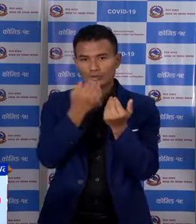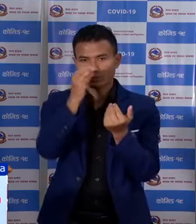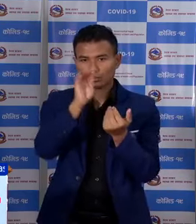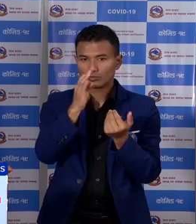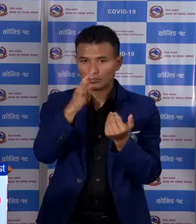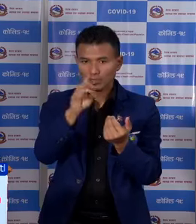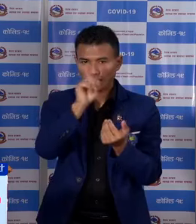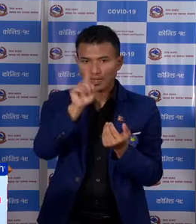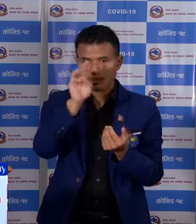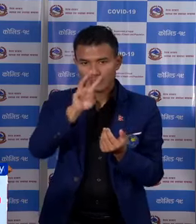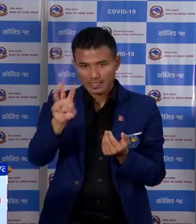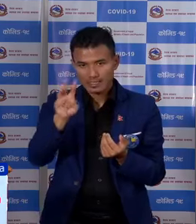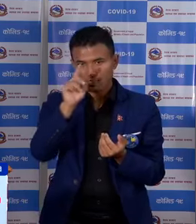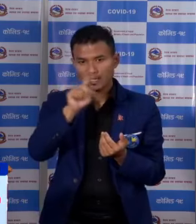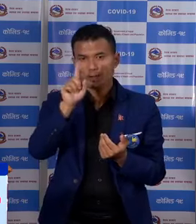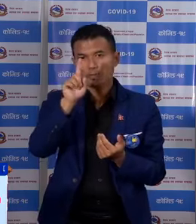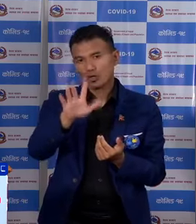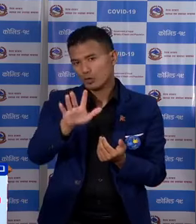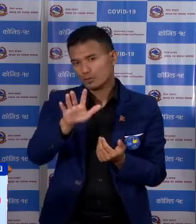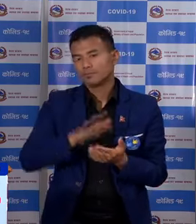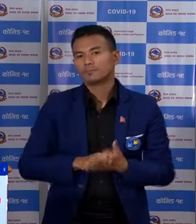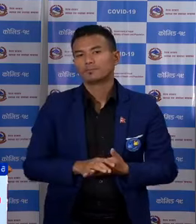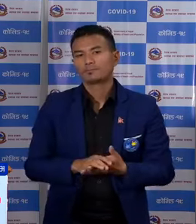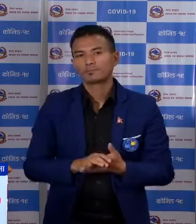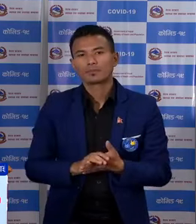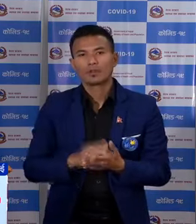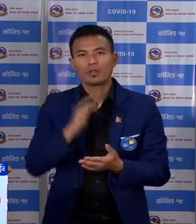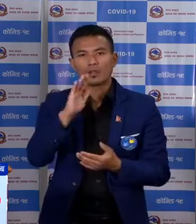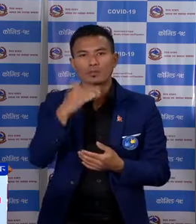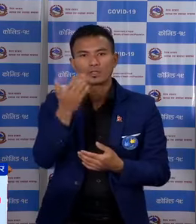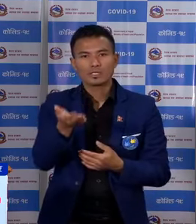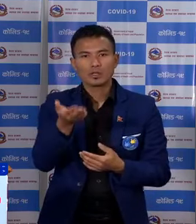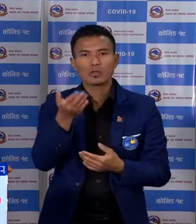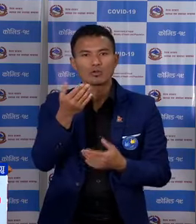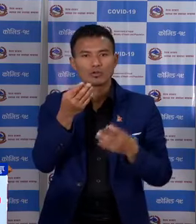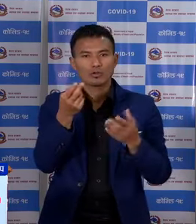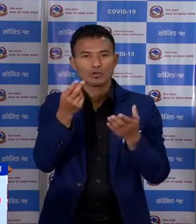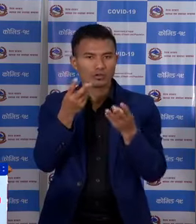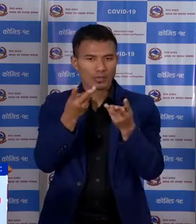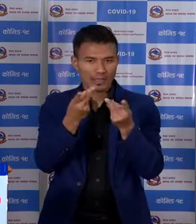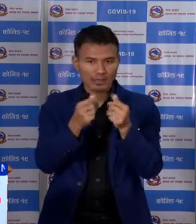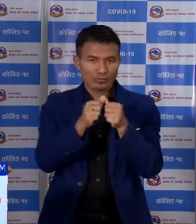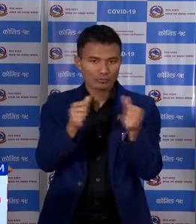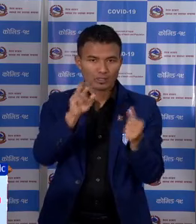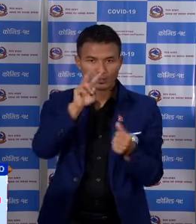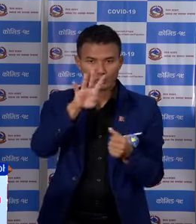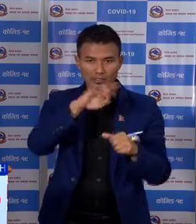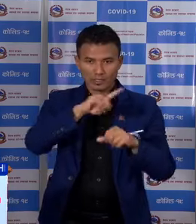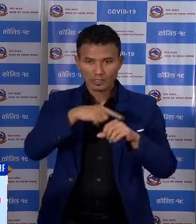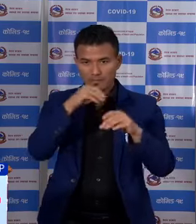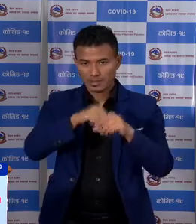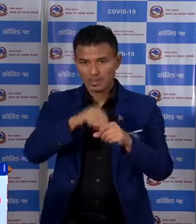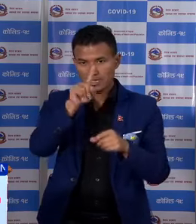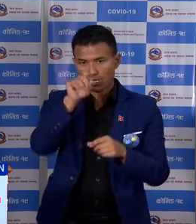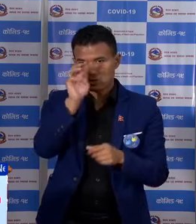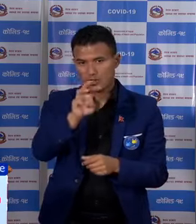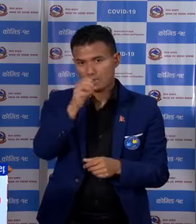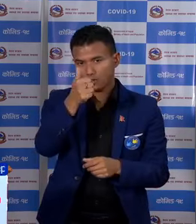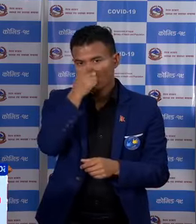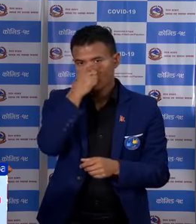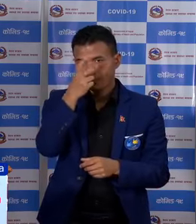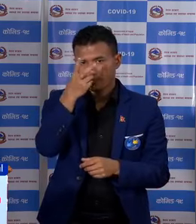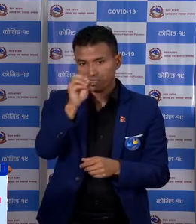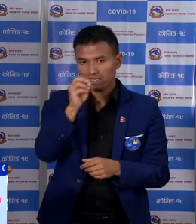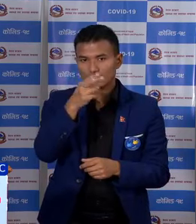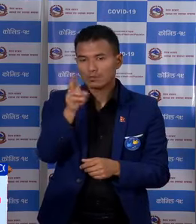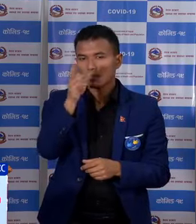रा 1115 पचिल्लो तथ्यां कनुशार गता 24 गंटा महा 1620